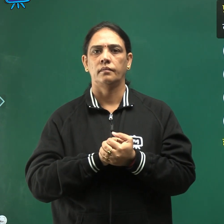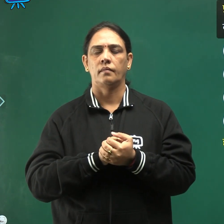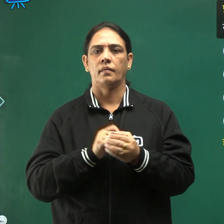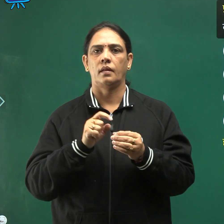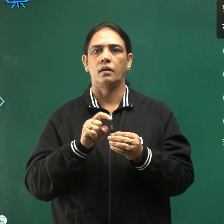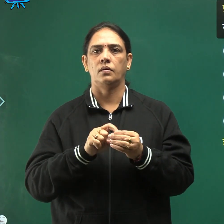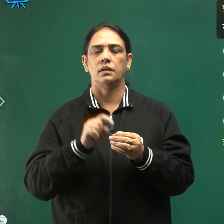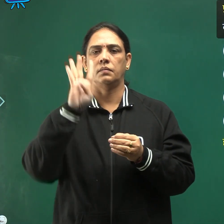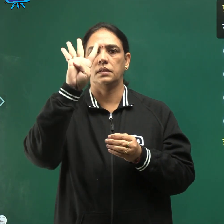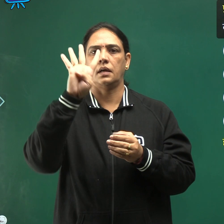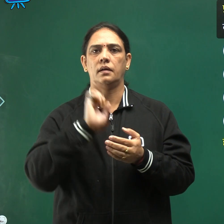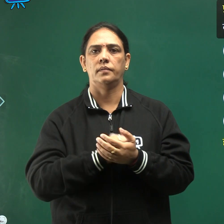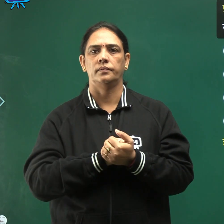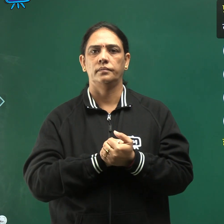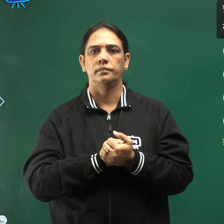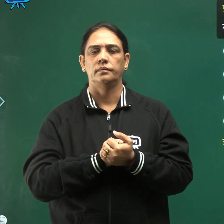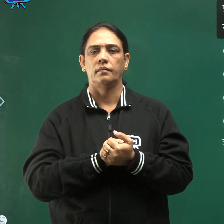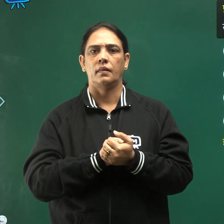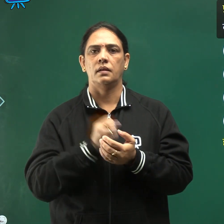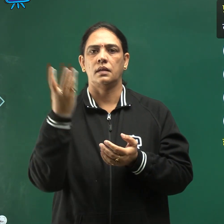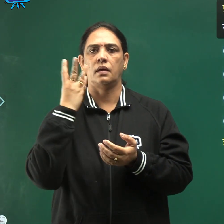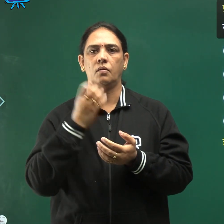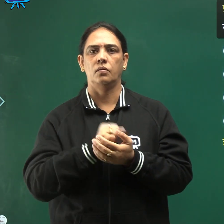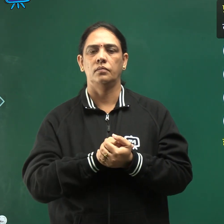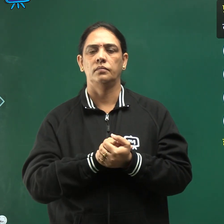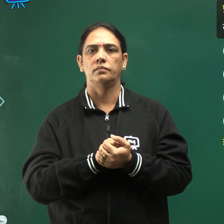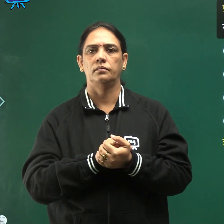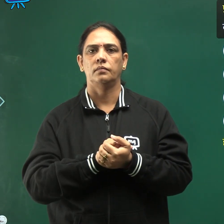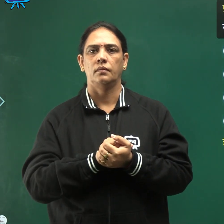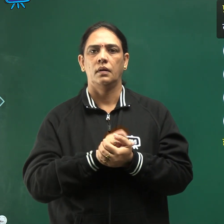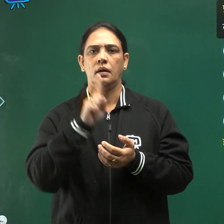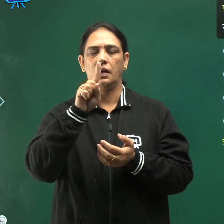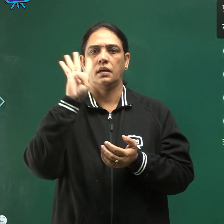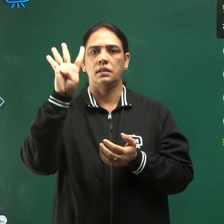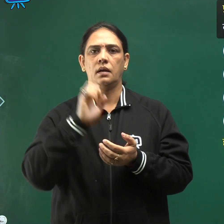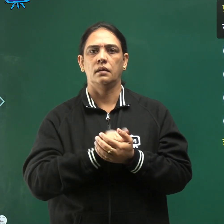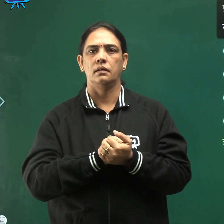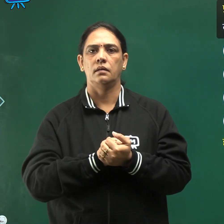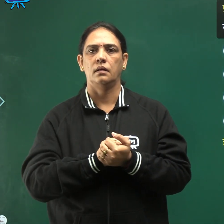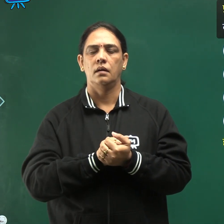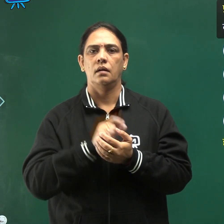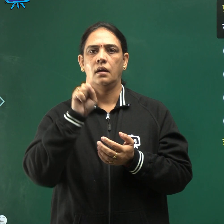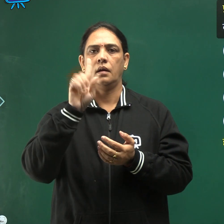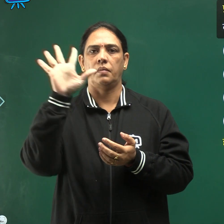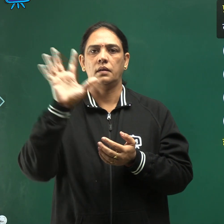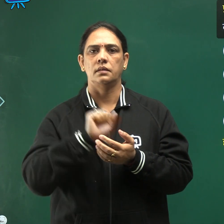प्रश्न नंबर 4, बंटन 14,